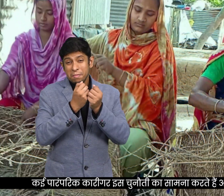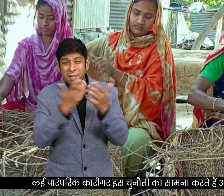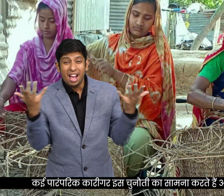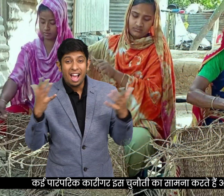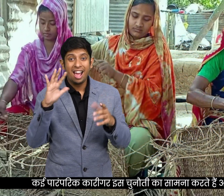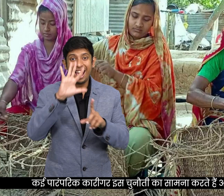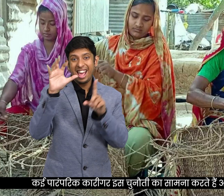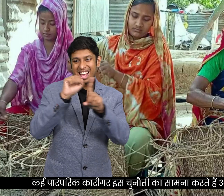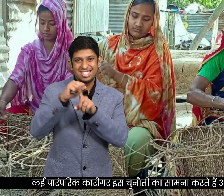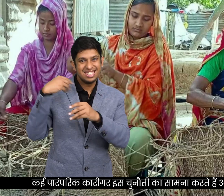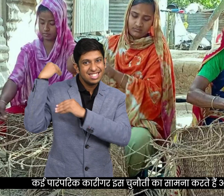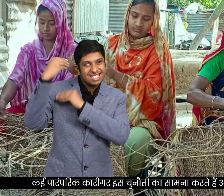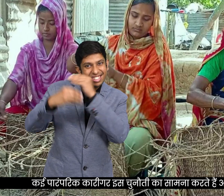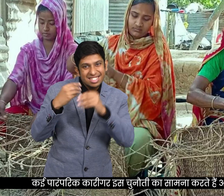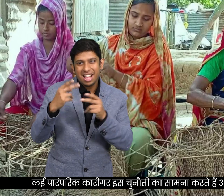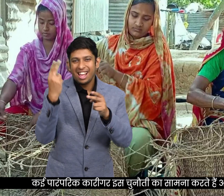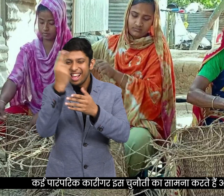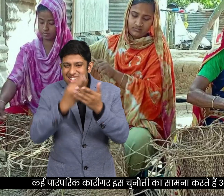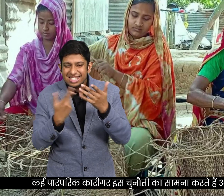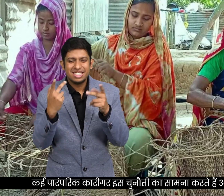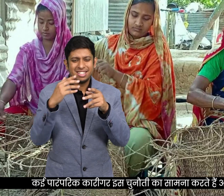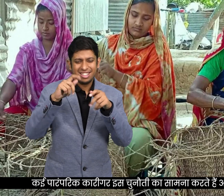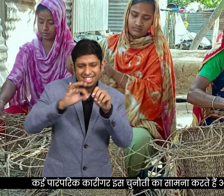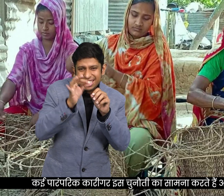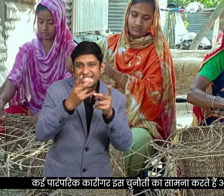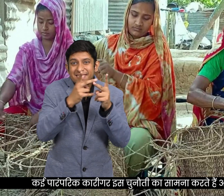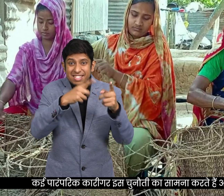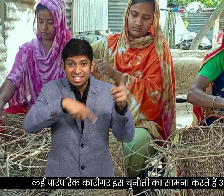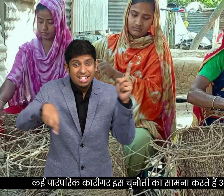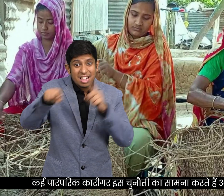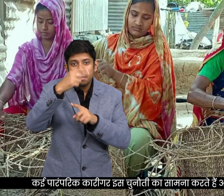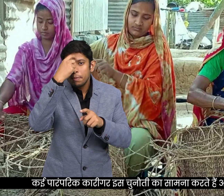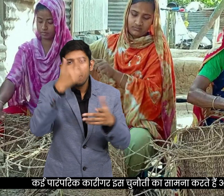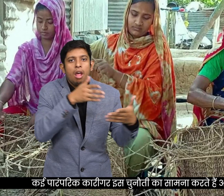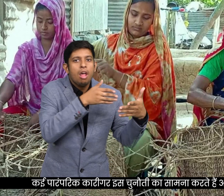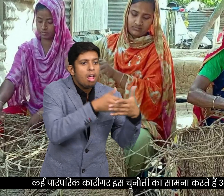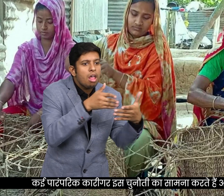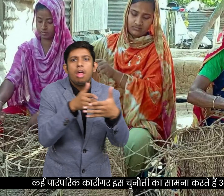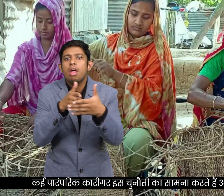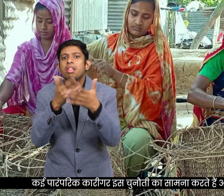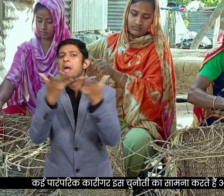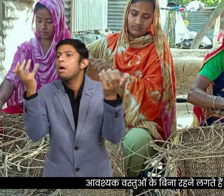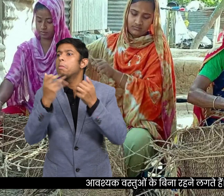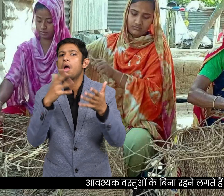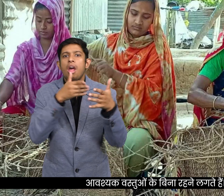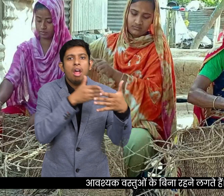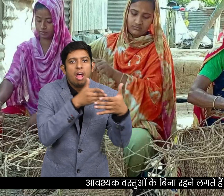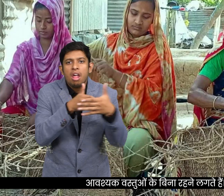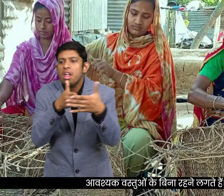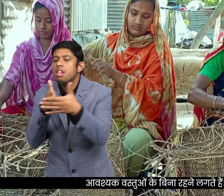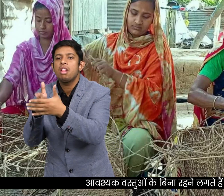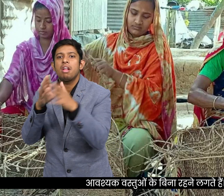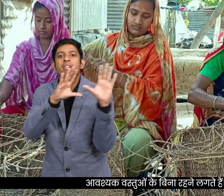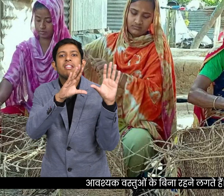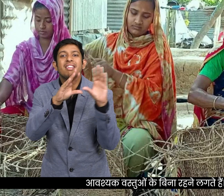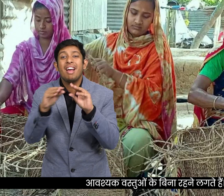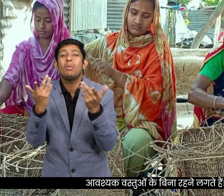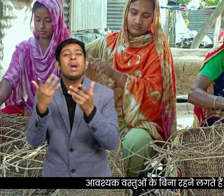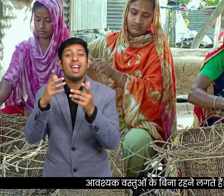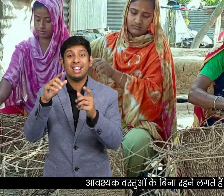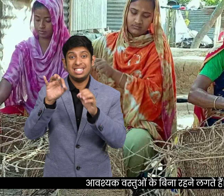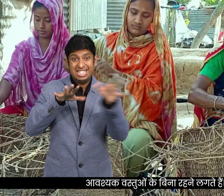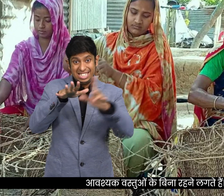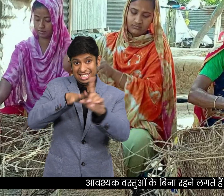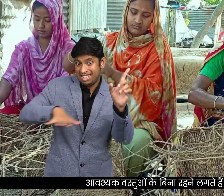कई पारंपरिक कारीगर इस चुनौती का सामना करते हैं और शहरी क्षेत्रों में आवश्यक वस्तुओं